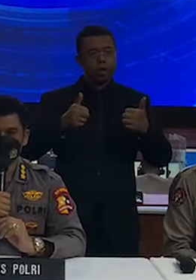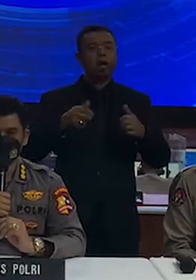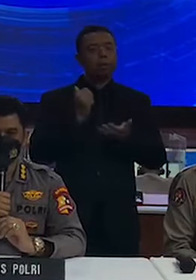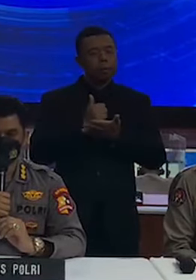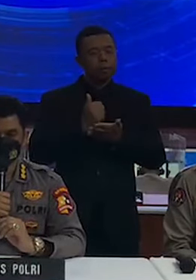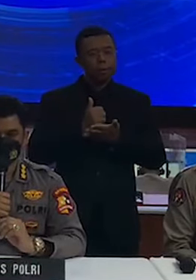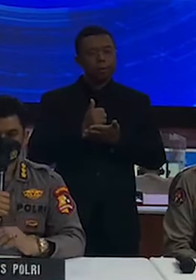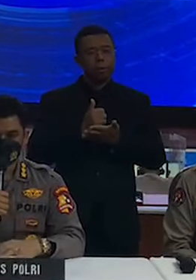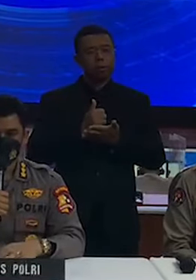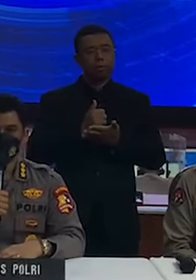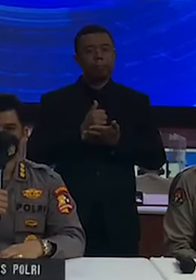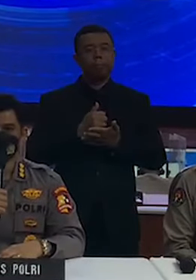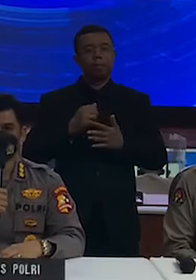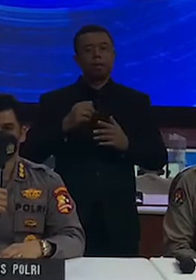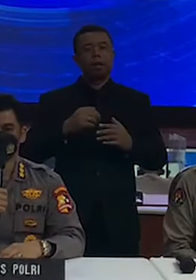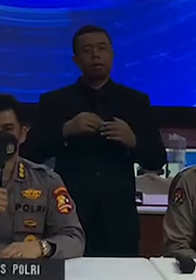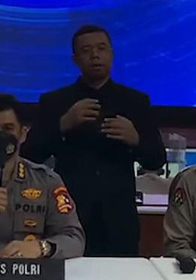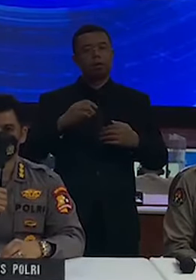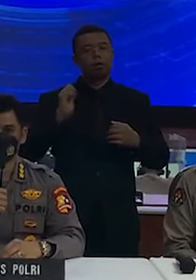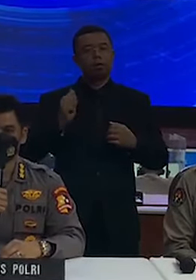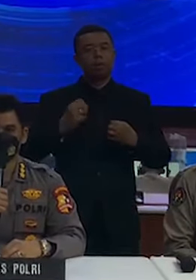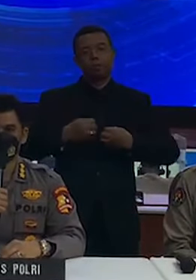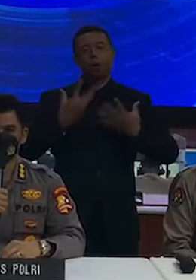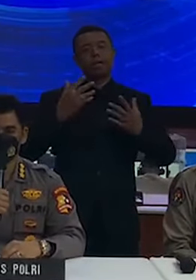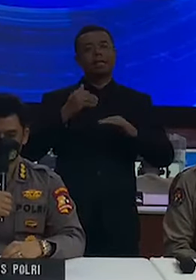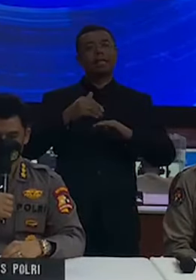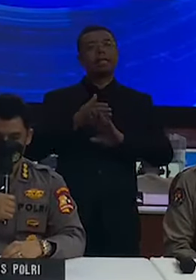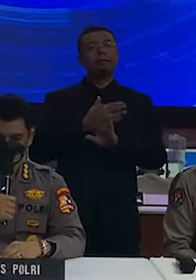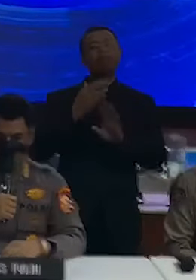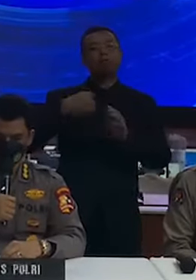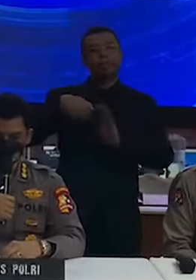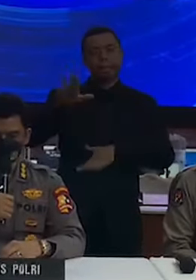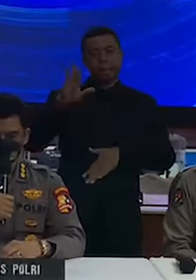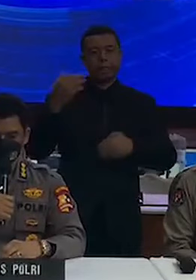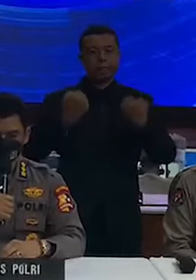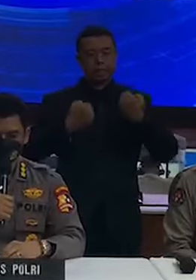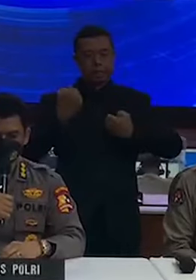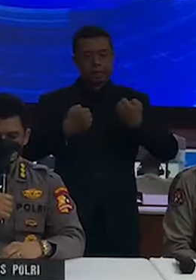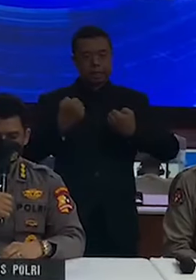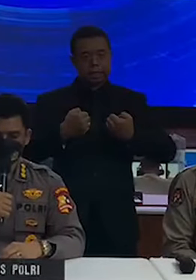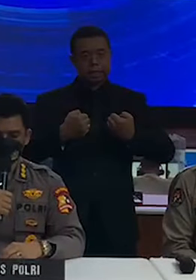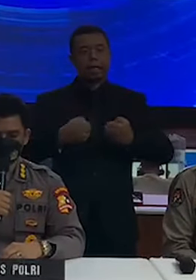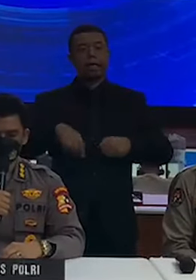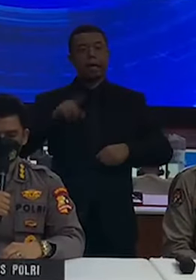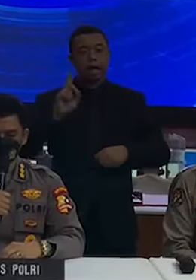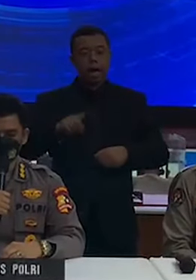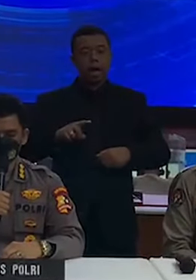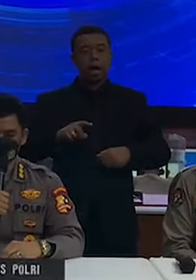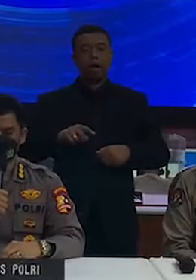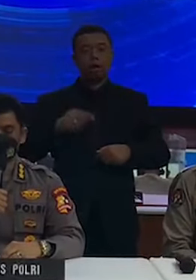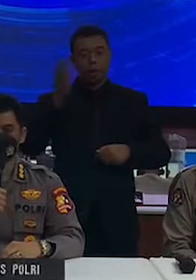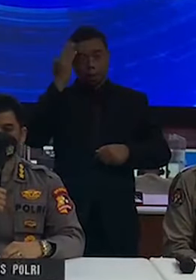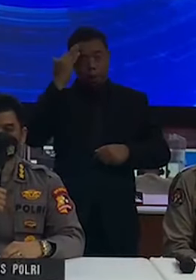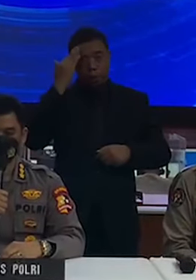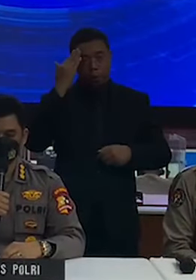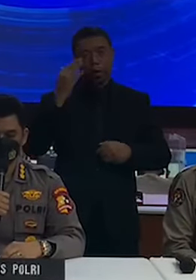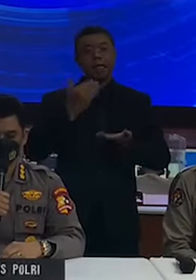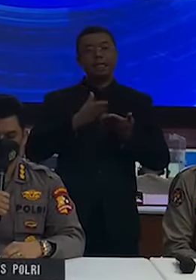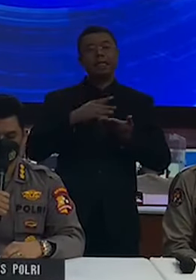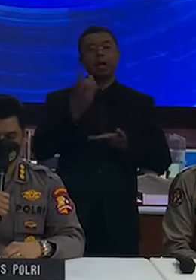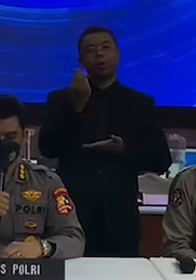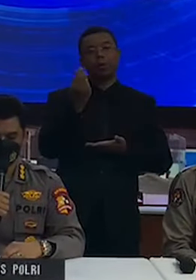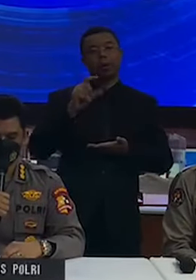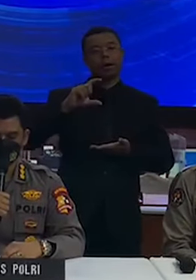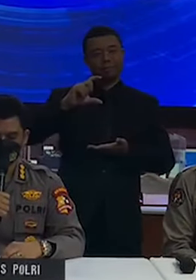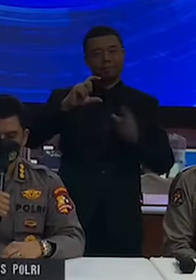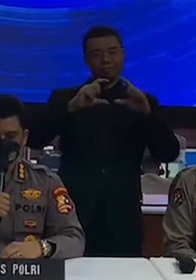betul-betul dipuaskan sebelum Anda melakukan perjalanan. Kemudian pastikan saldo uang elektronik